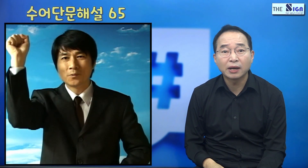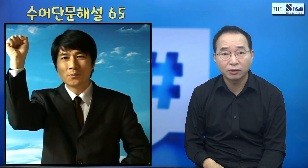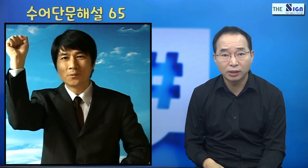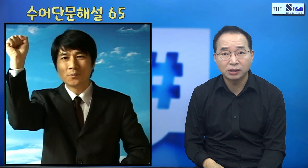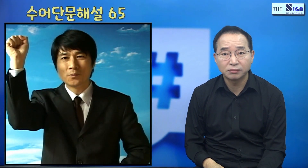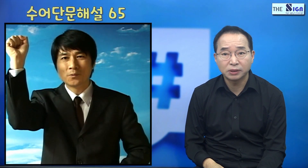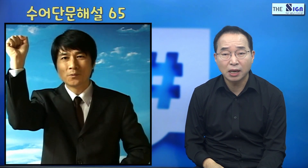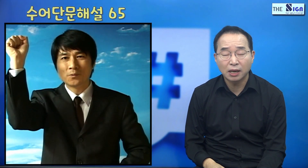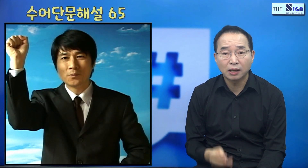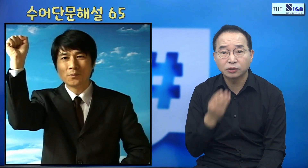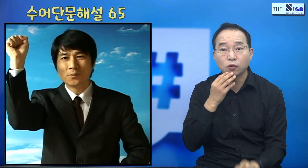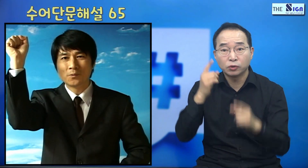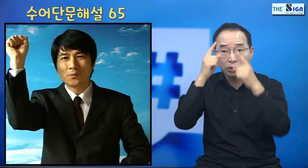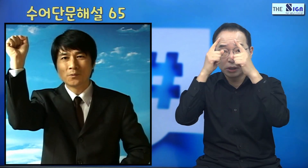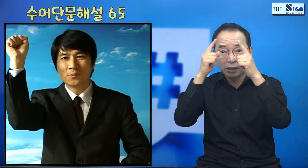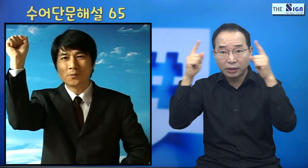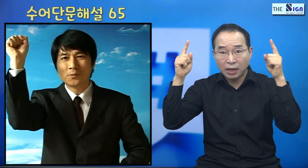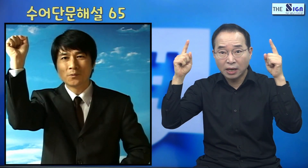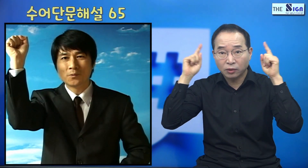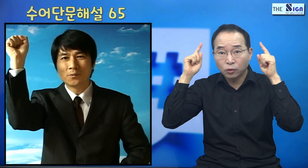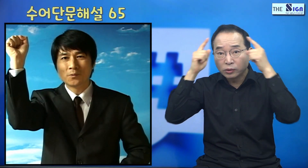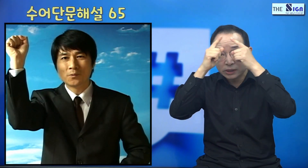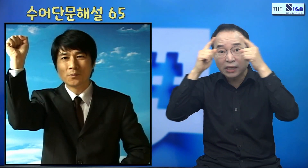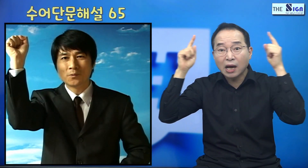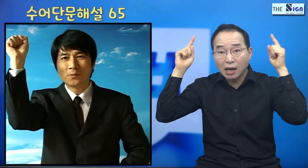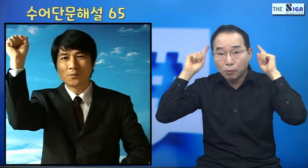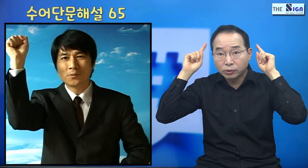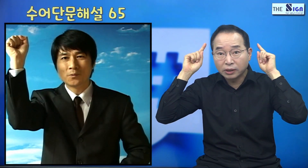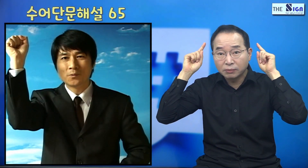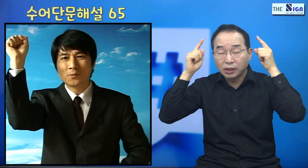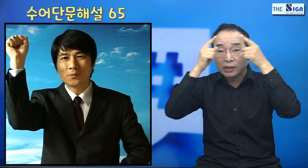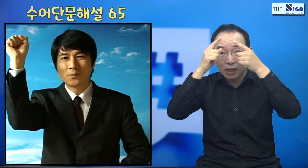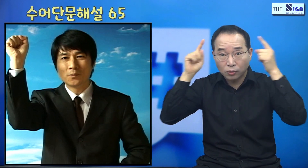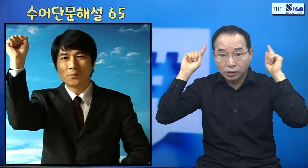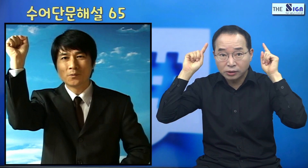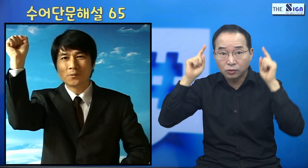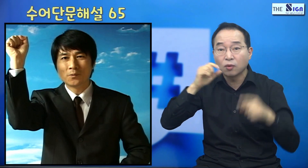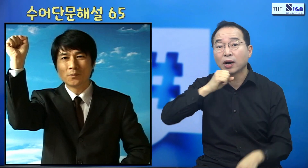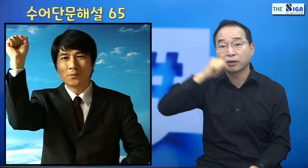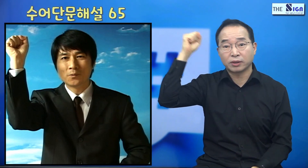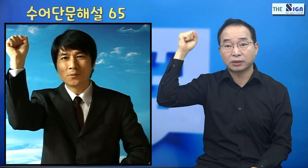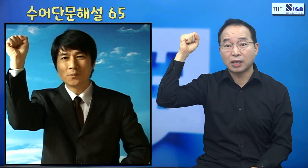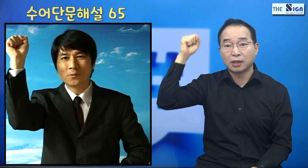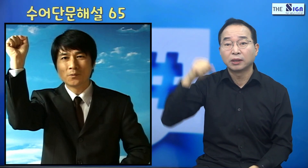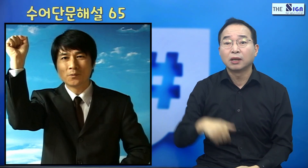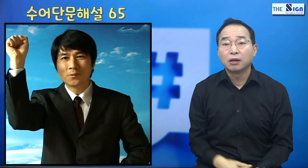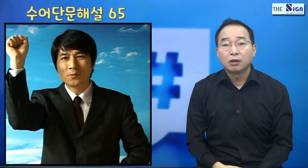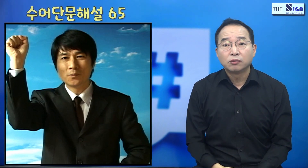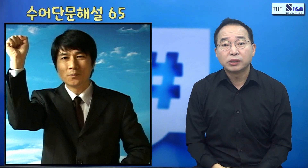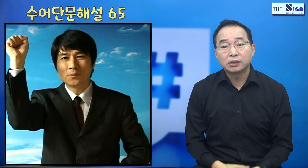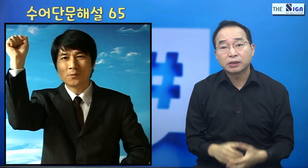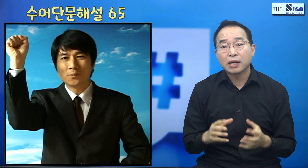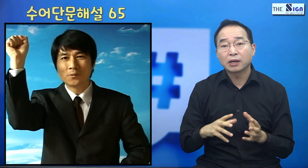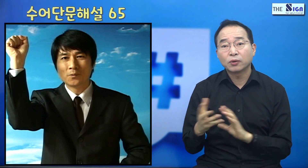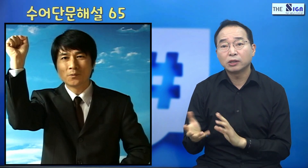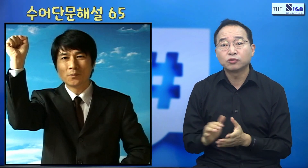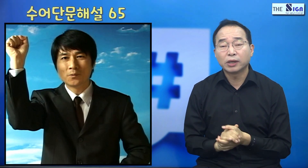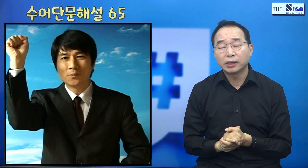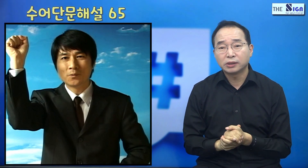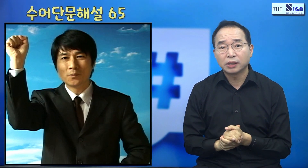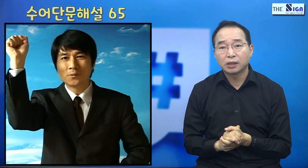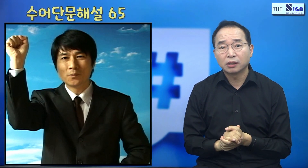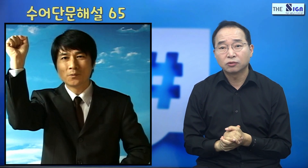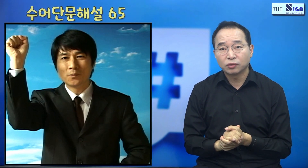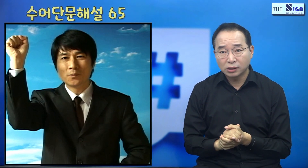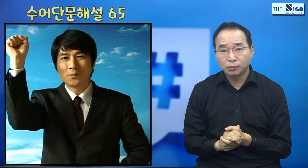서울대학교에 합격했습니다. 서울대학교. 이건 이제 4강모 때문에 대학교를 이렇게 쓰고 합격했다. 우리 이제 대학교라는